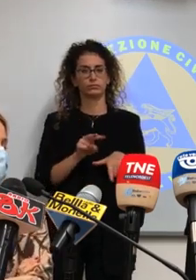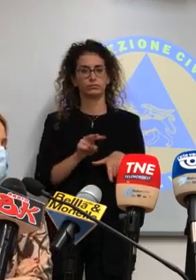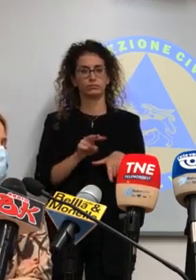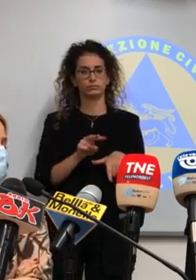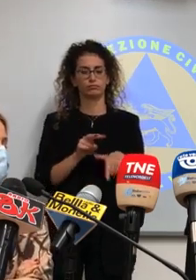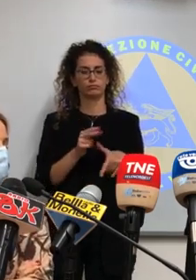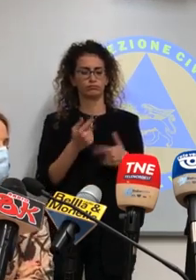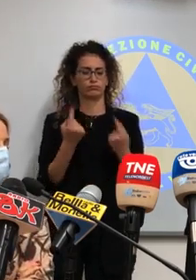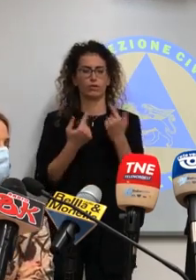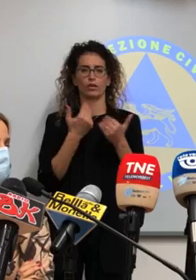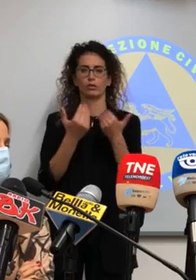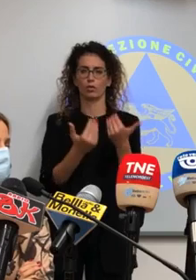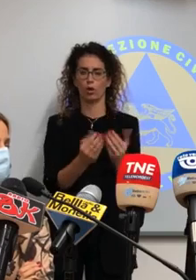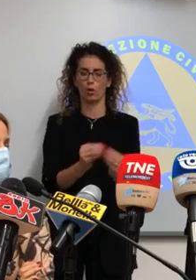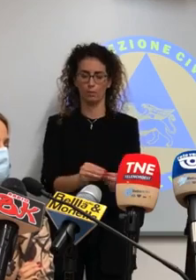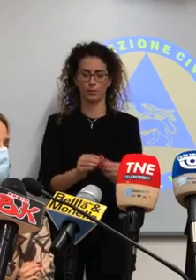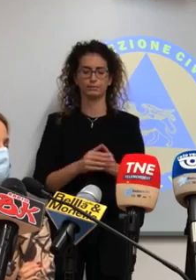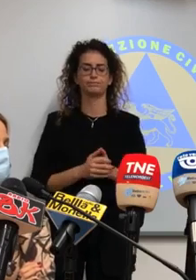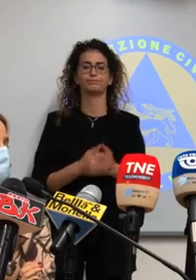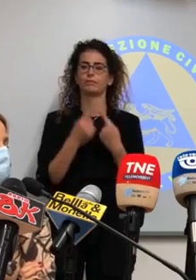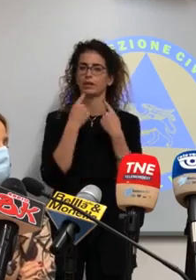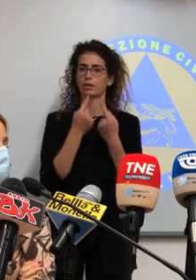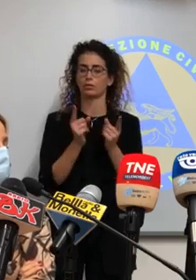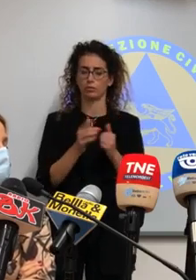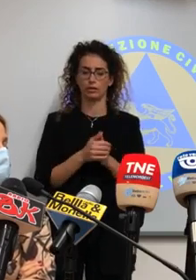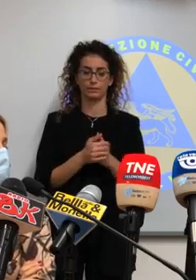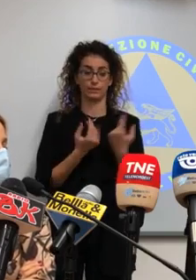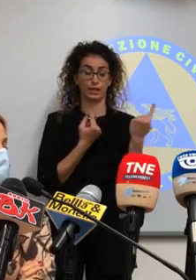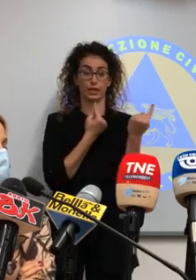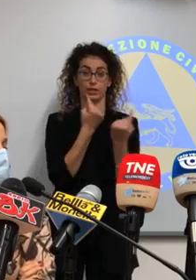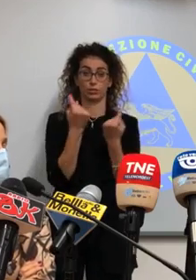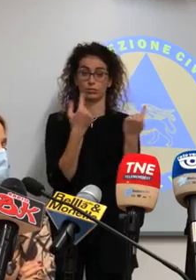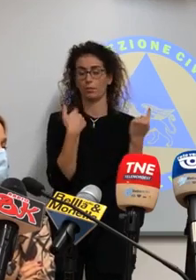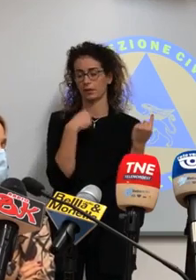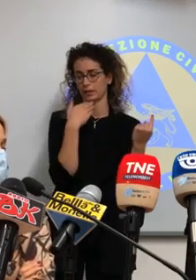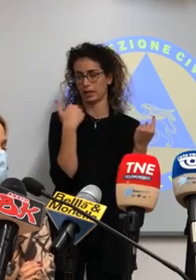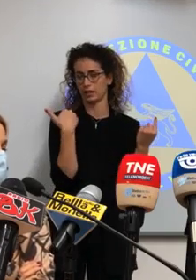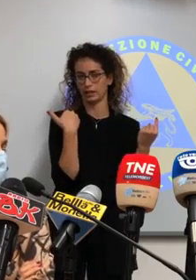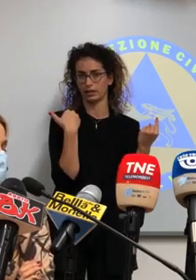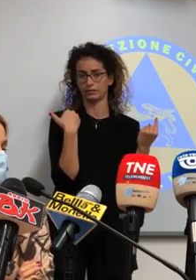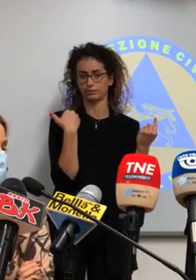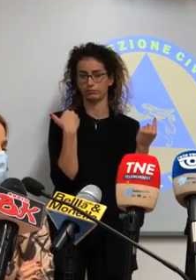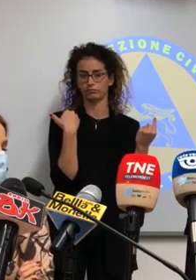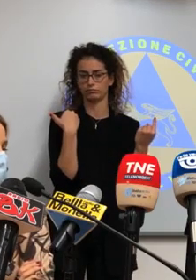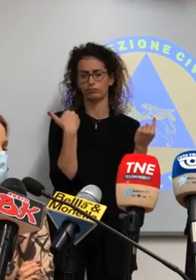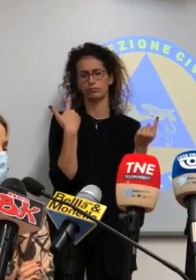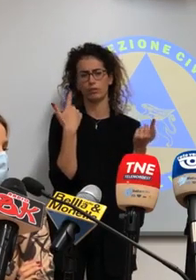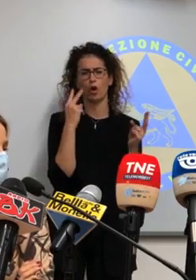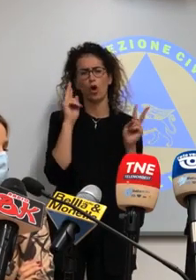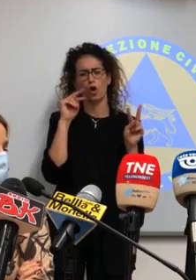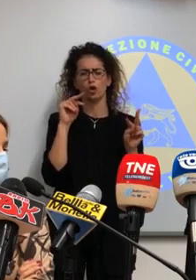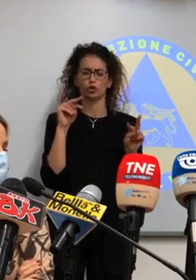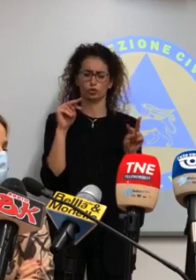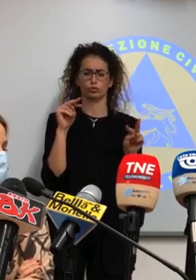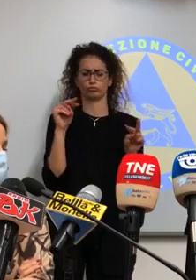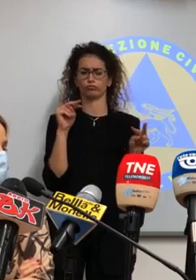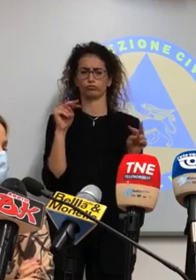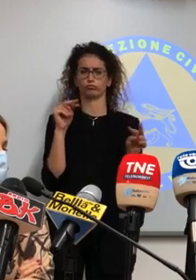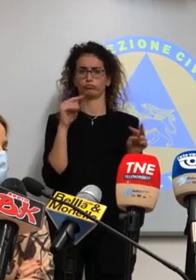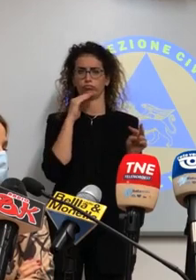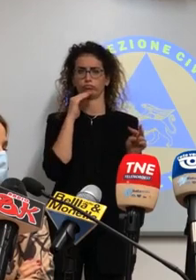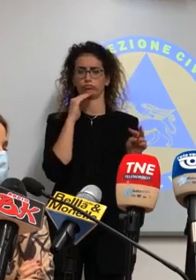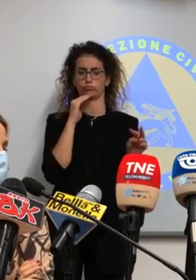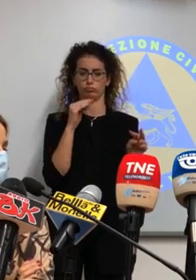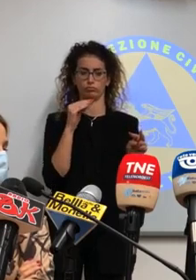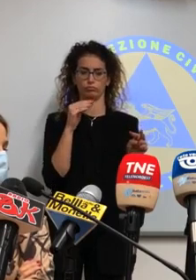è l'andamento. Vi dico che la situazione, come diceva il Presidente, è abbastanza sotto controllo.